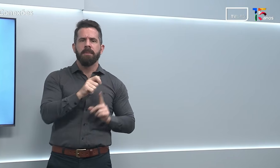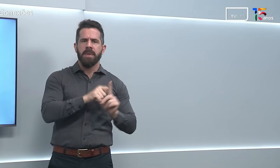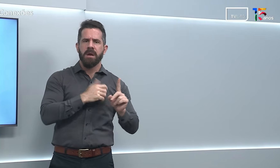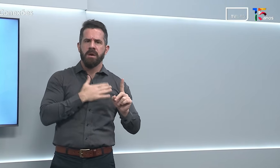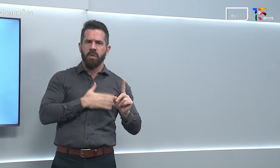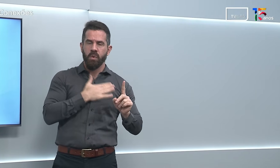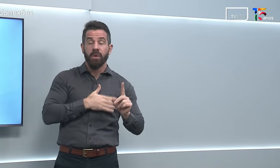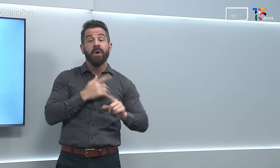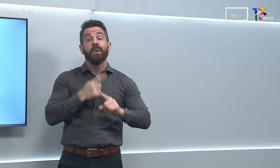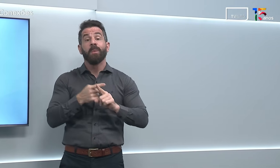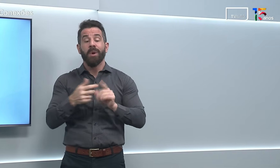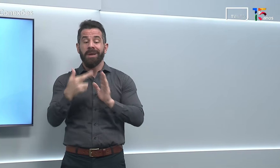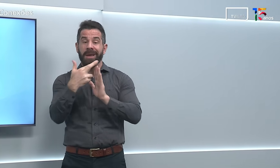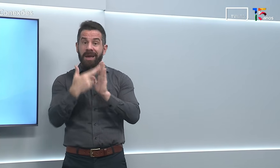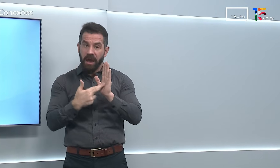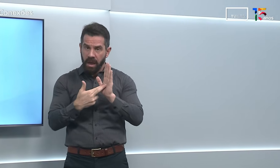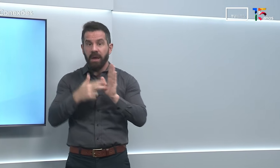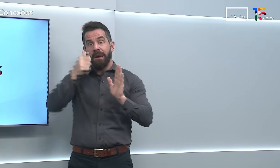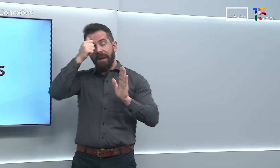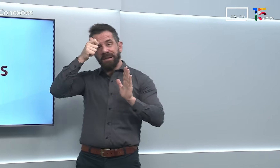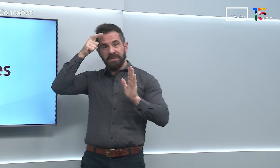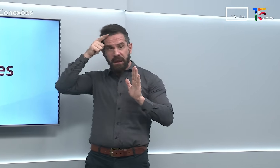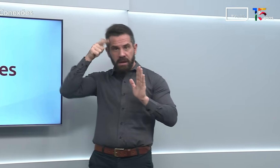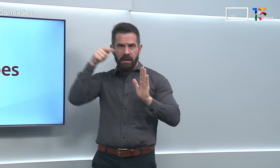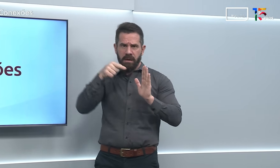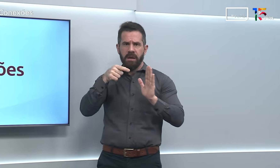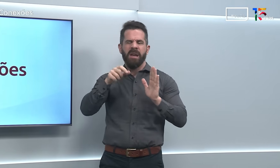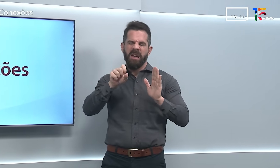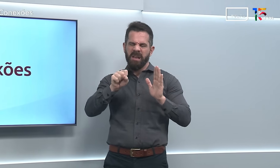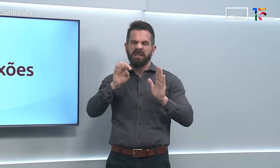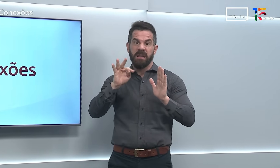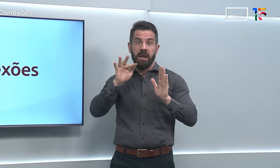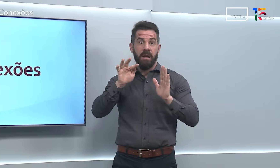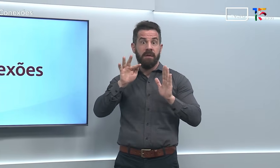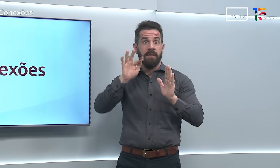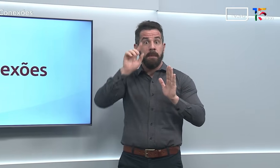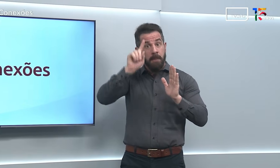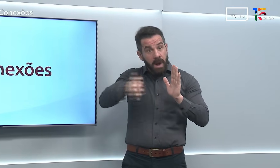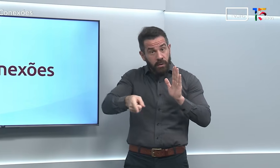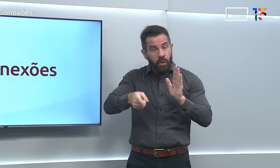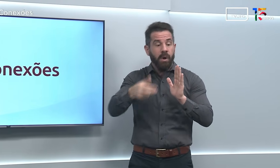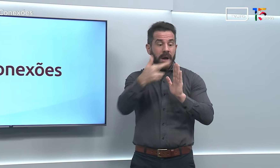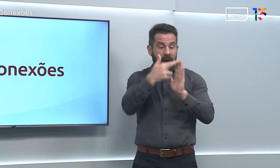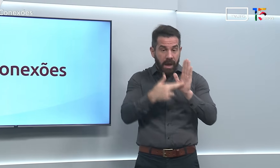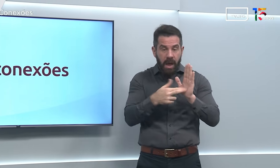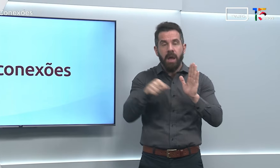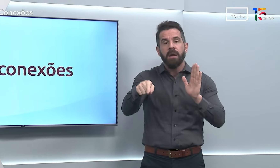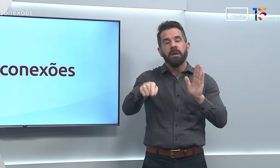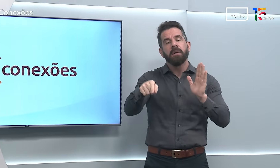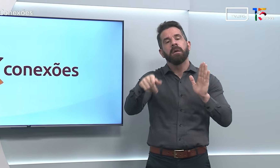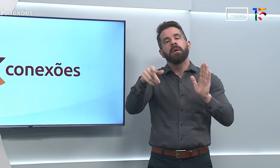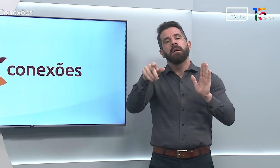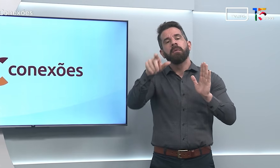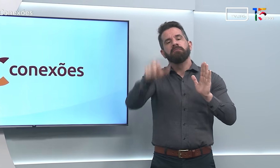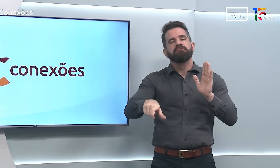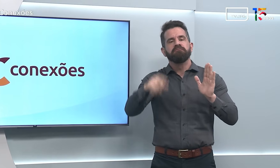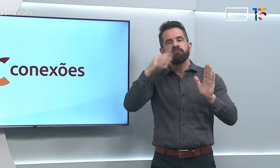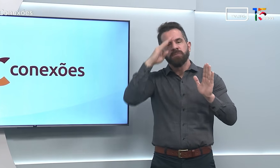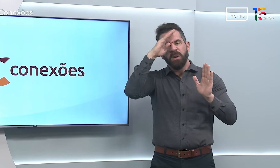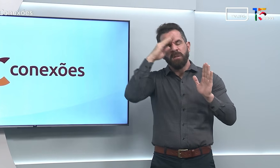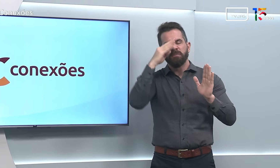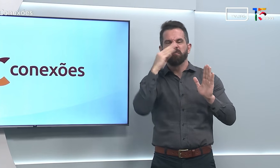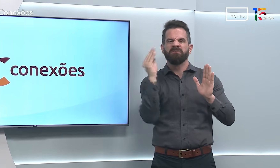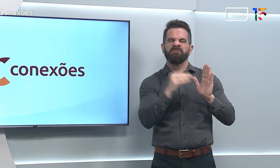medidas cautelares que foram impostas pelo STF. Na época da prisão domiciliar, o ex-presidente